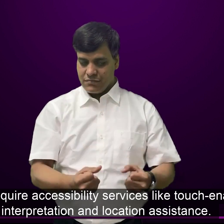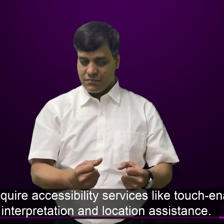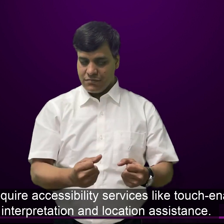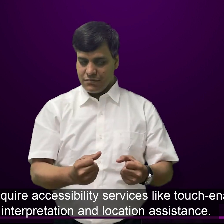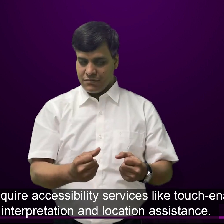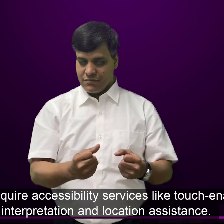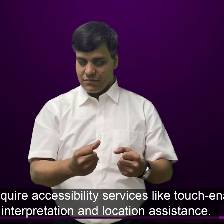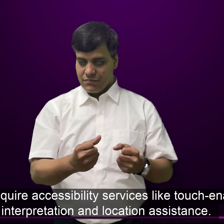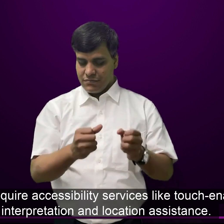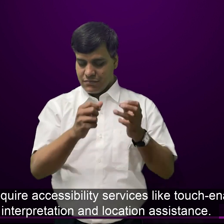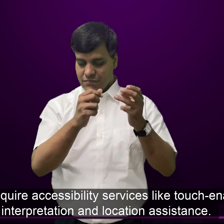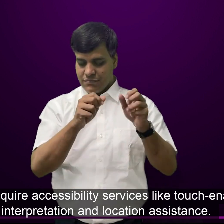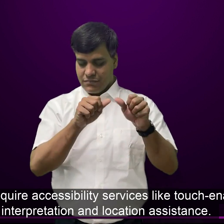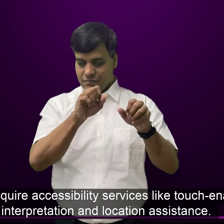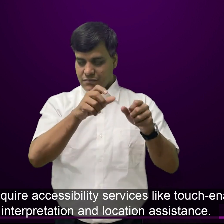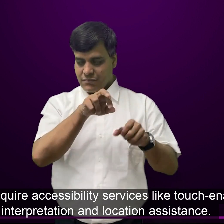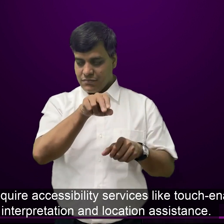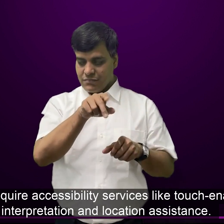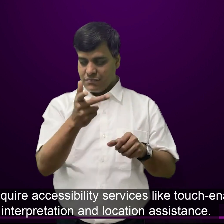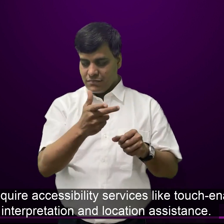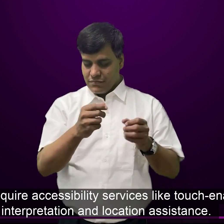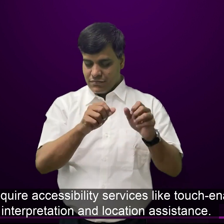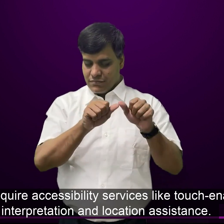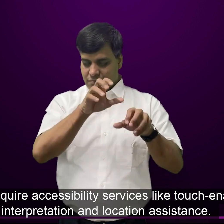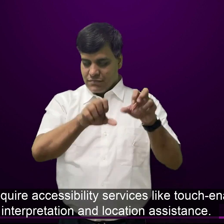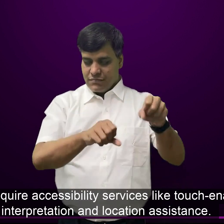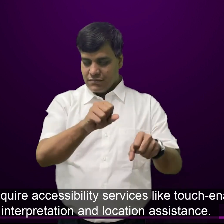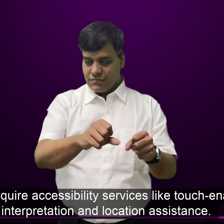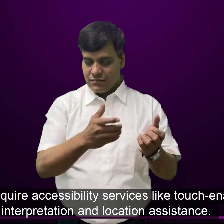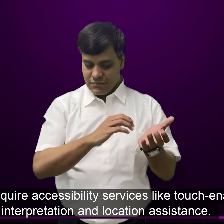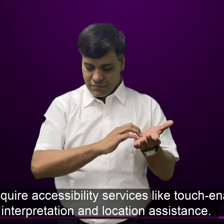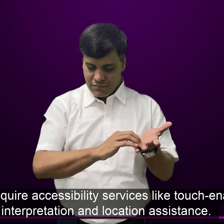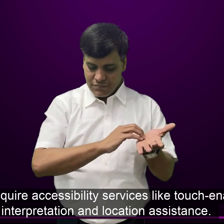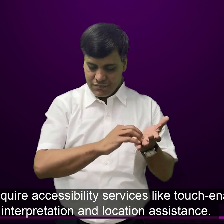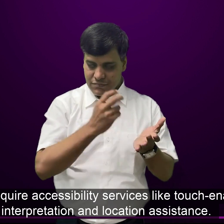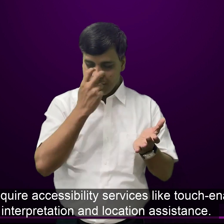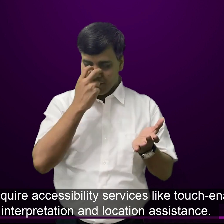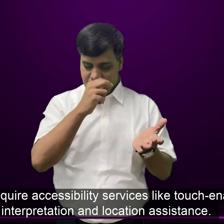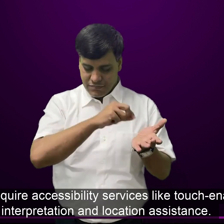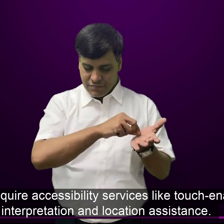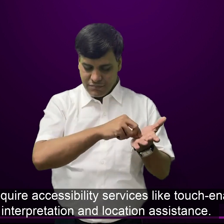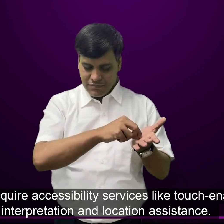या कोई जगह से मुझे कहीं पे जाना हो तो वह मुझे मदद कर सके।